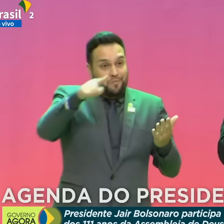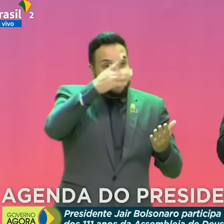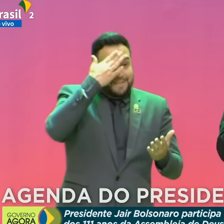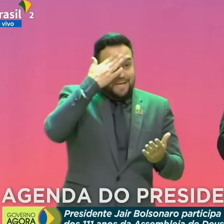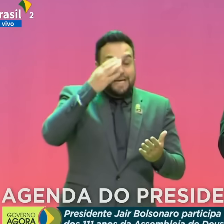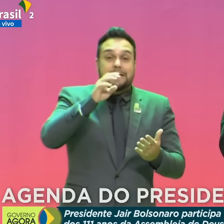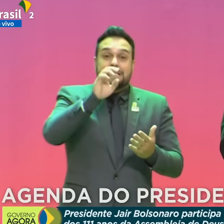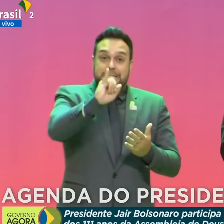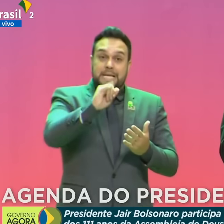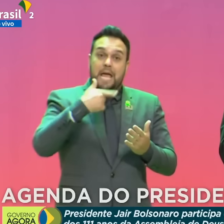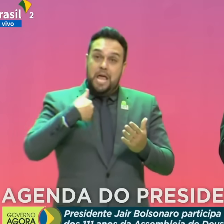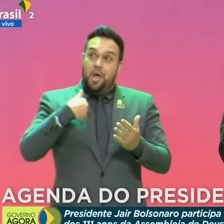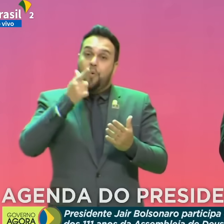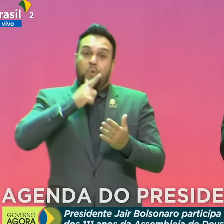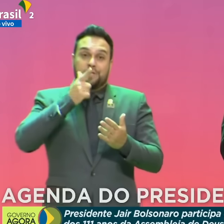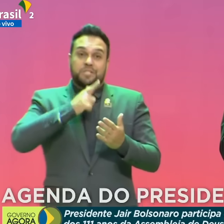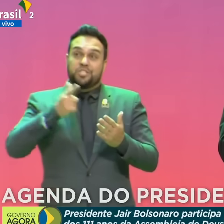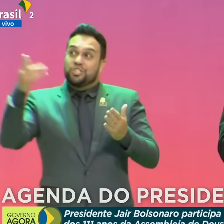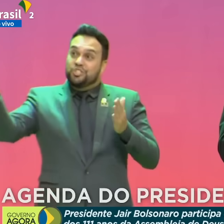dar a todos